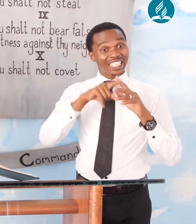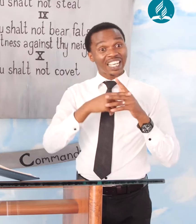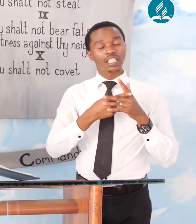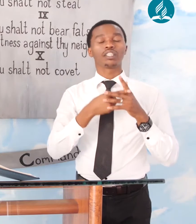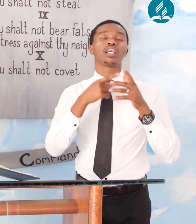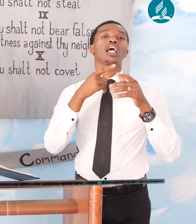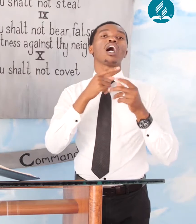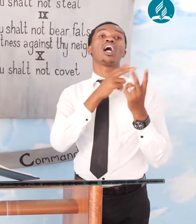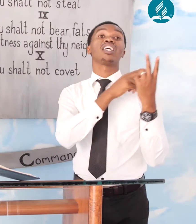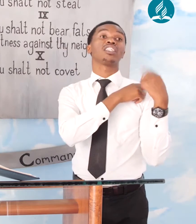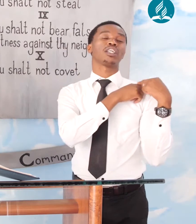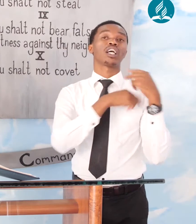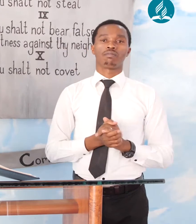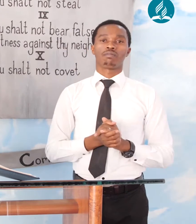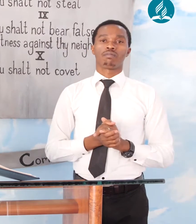umurimo